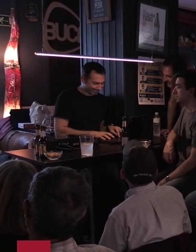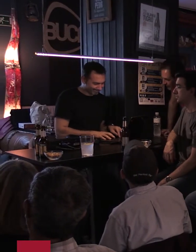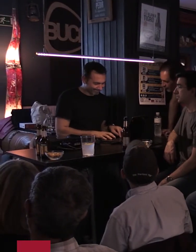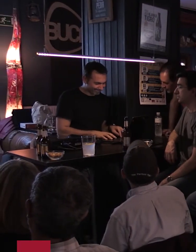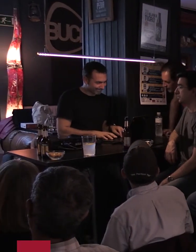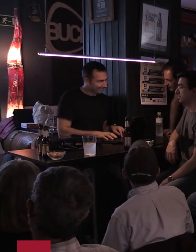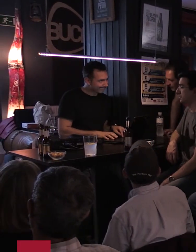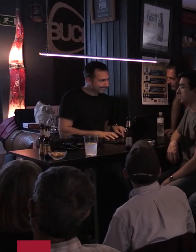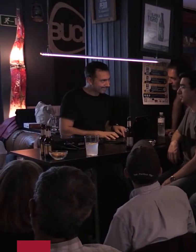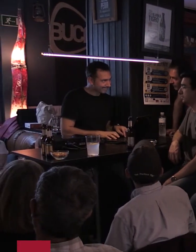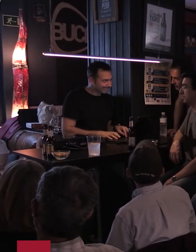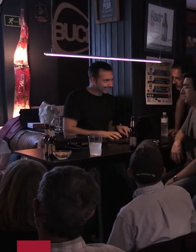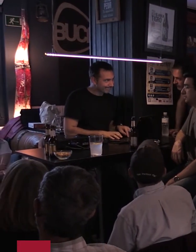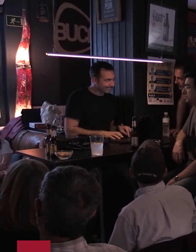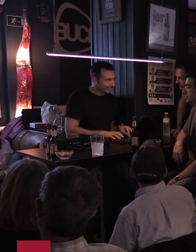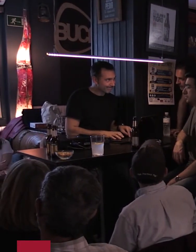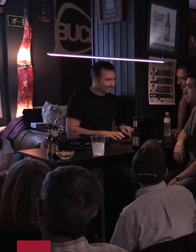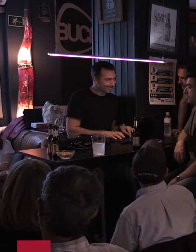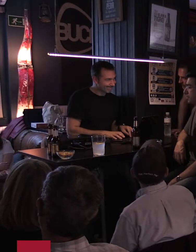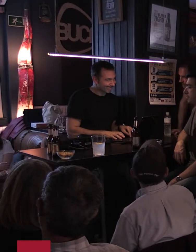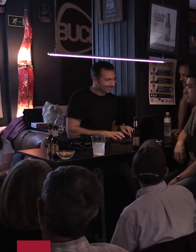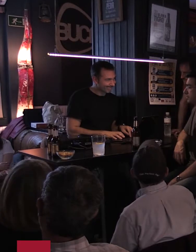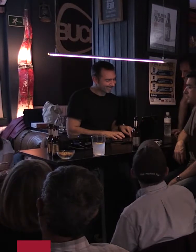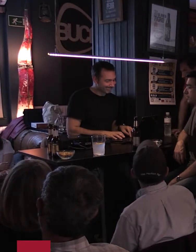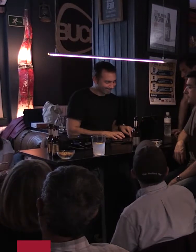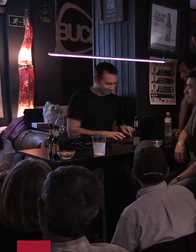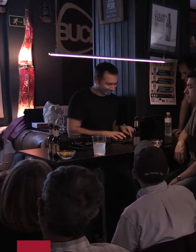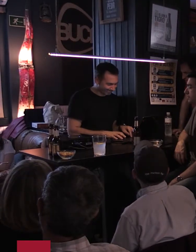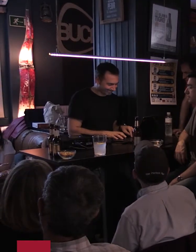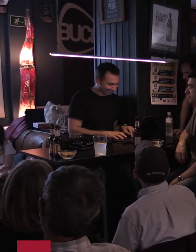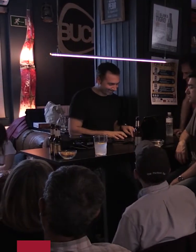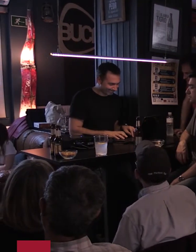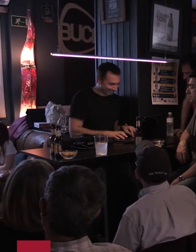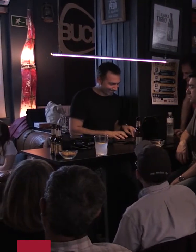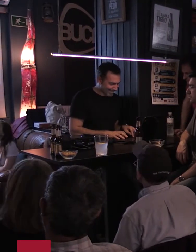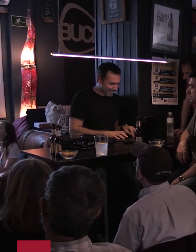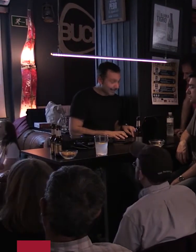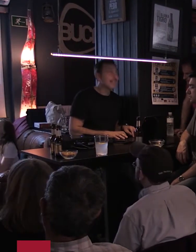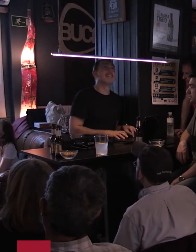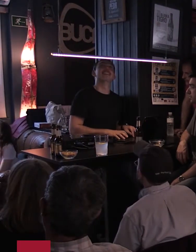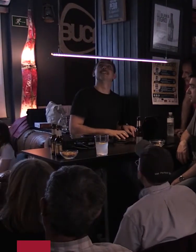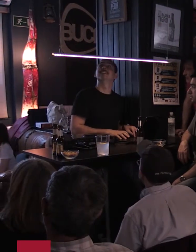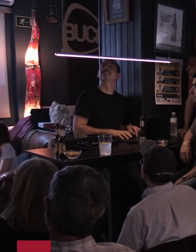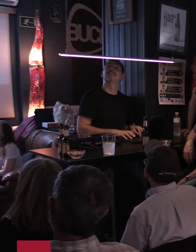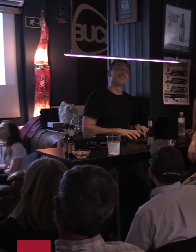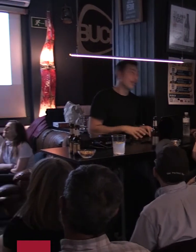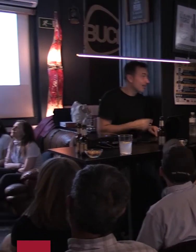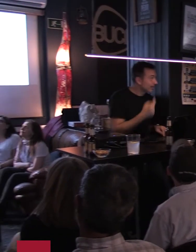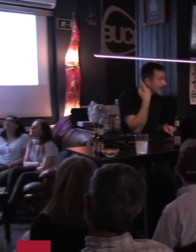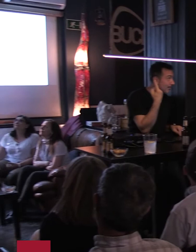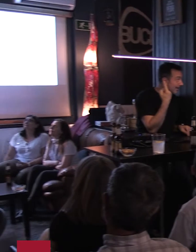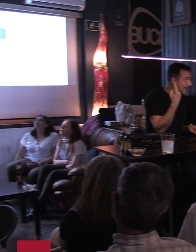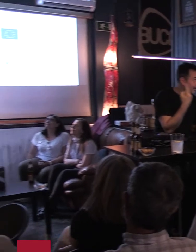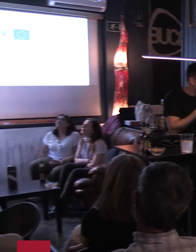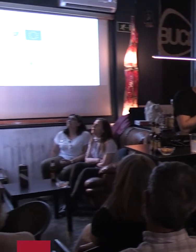tontería, pero los animales que a lo mejor reciben las señales eléctricas de otro animal, ahí sí que están recibiendo la señal eléctrica. La propia neurona lo hace habitualmente,